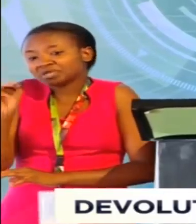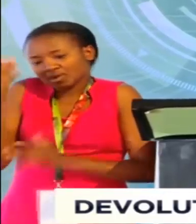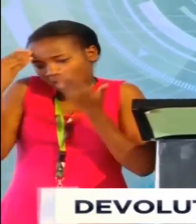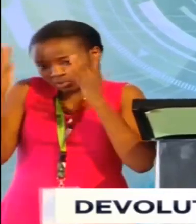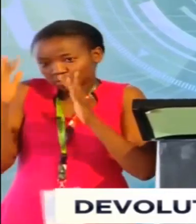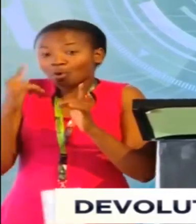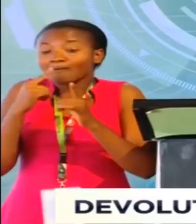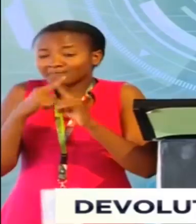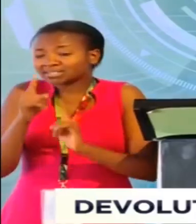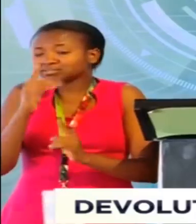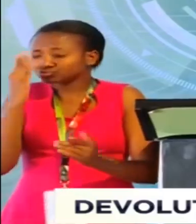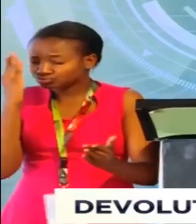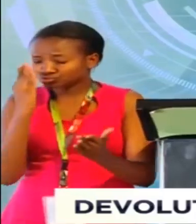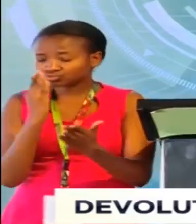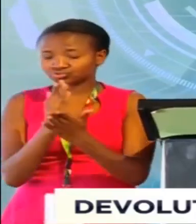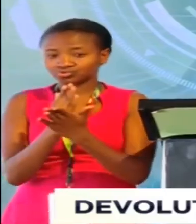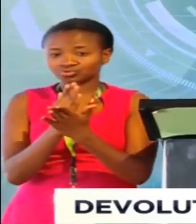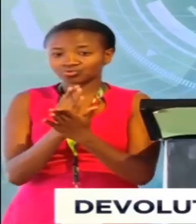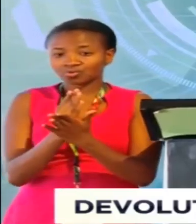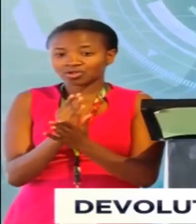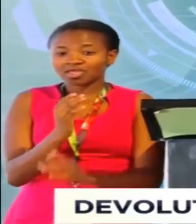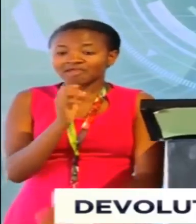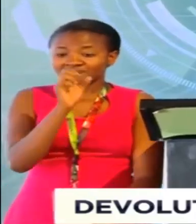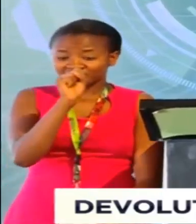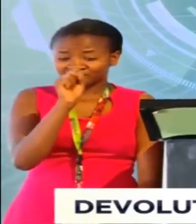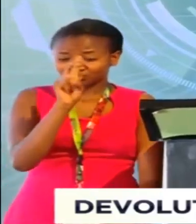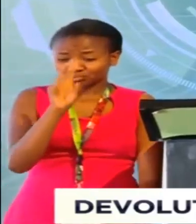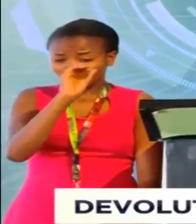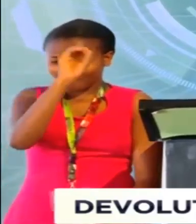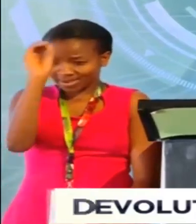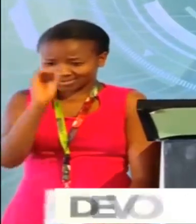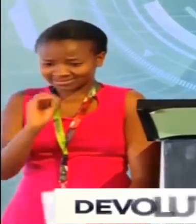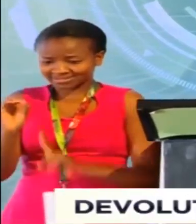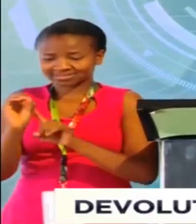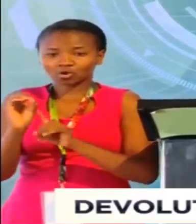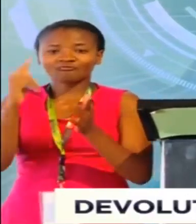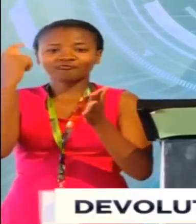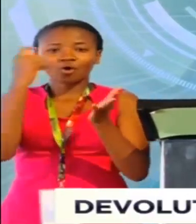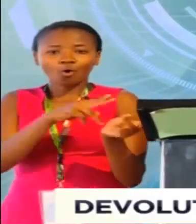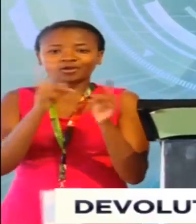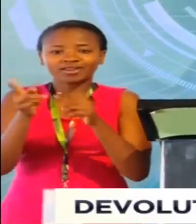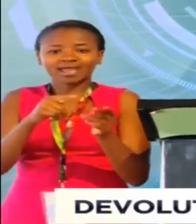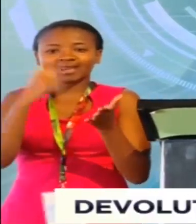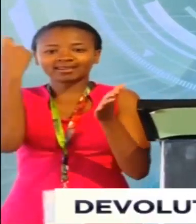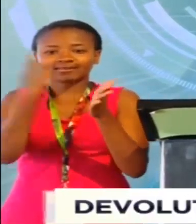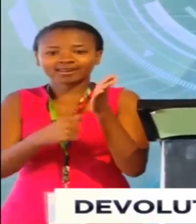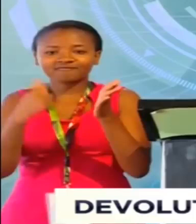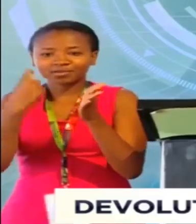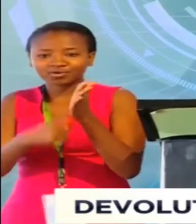Na iwe ya kwamba 52% of ordinary revenue ile